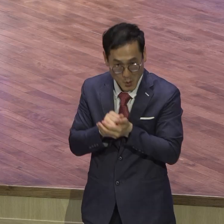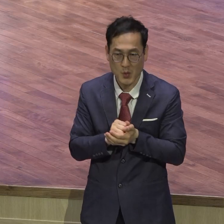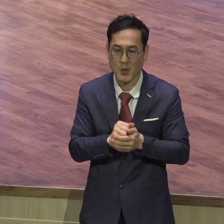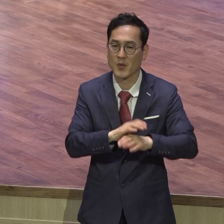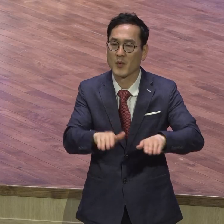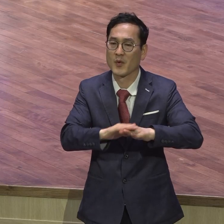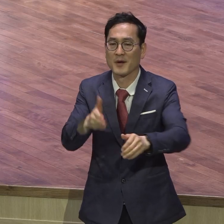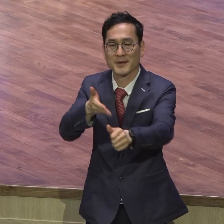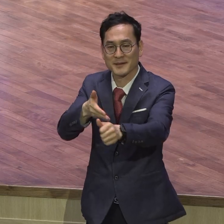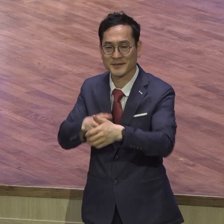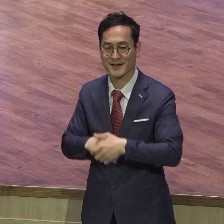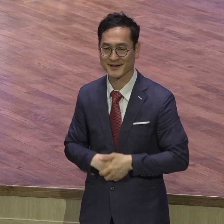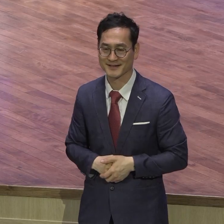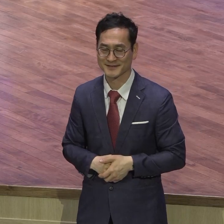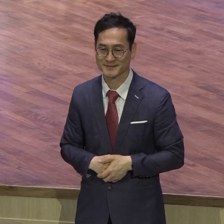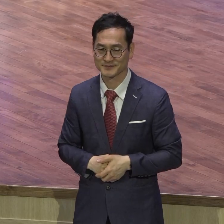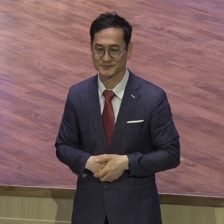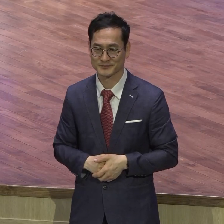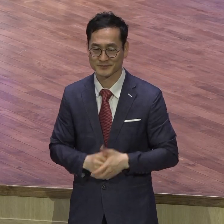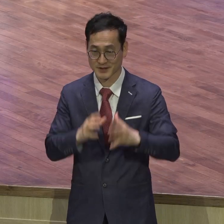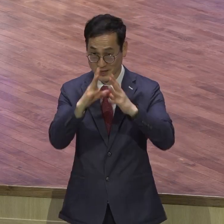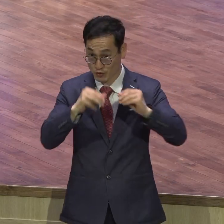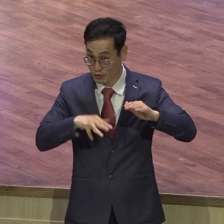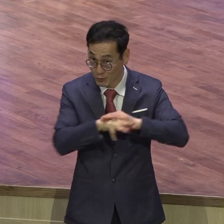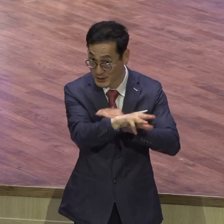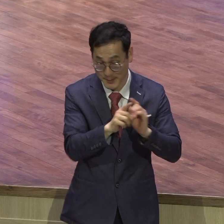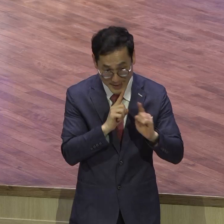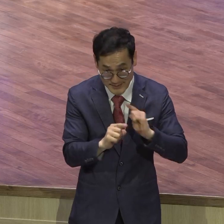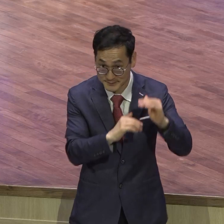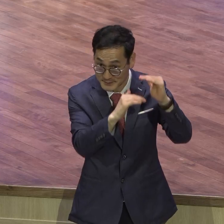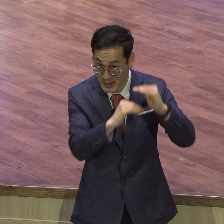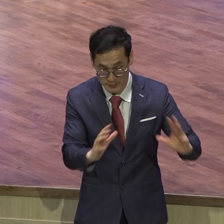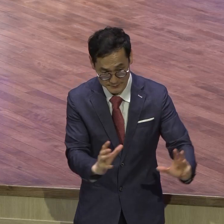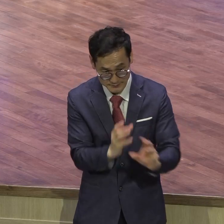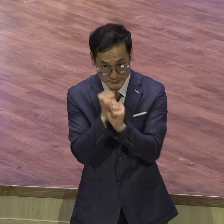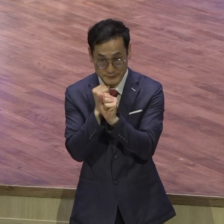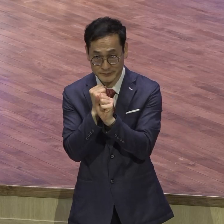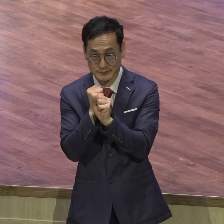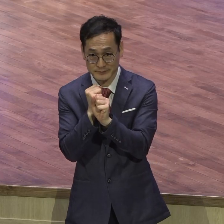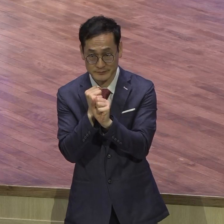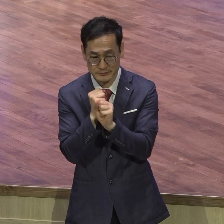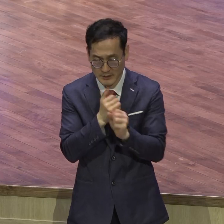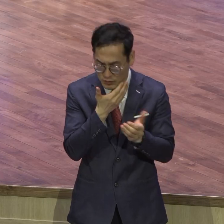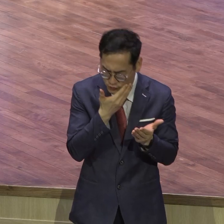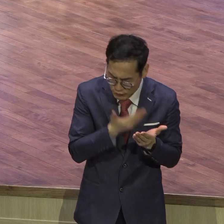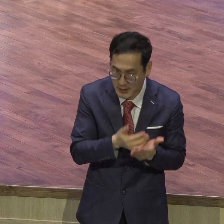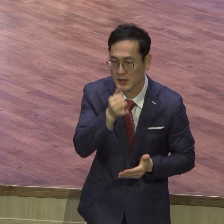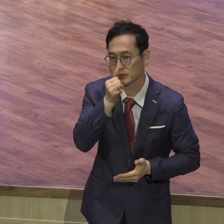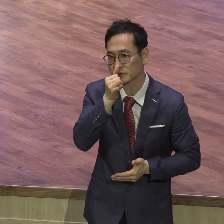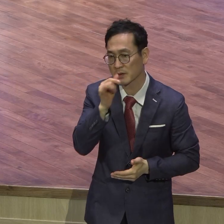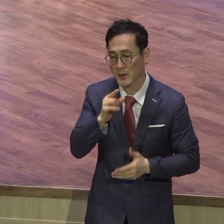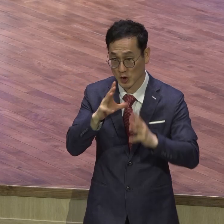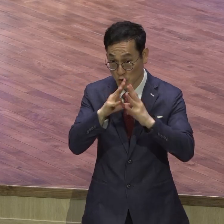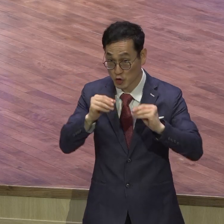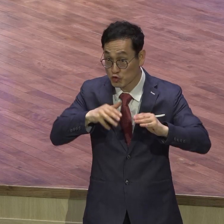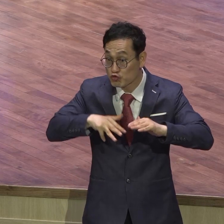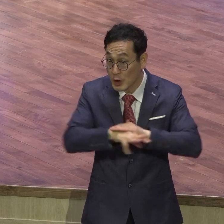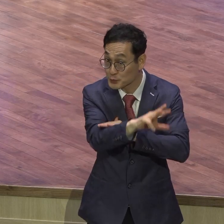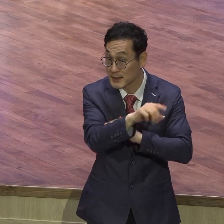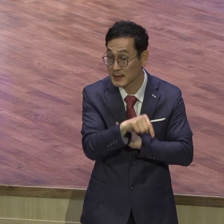이 주례국기 말씀을 마무리하면서 우리가 다시 한번 붙잡아야 될 핵심 메시지가 있는데 주례국기는